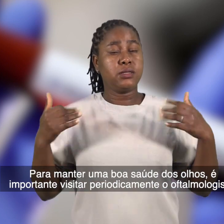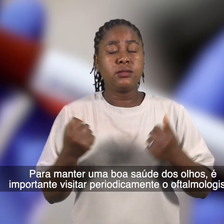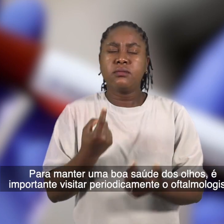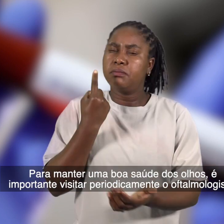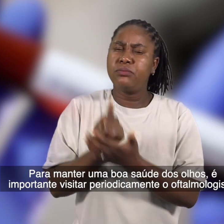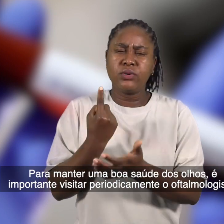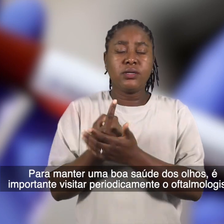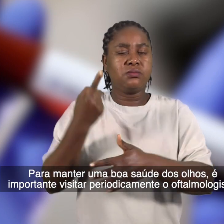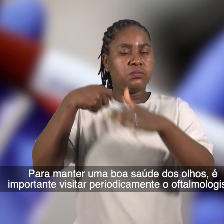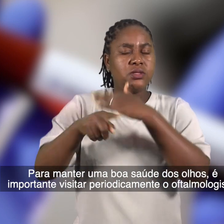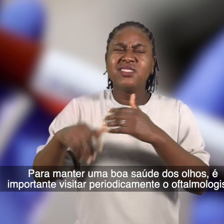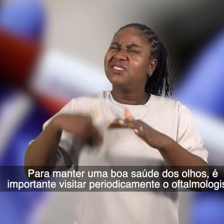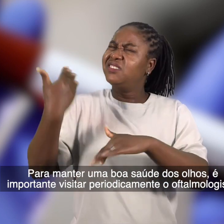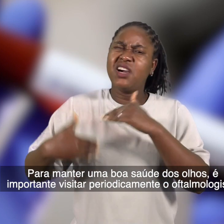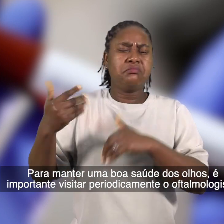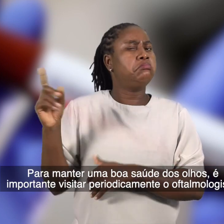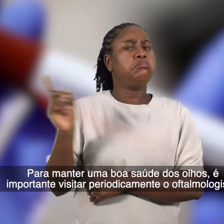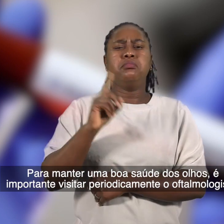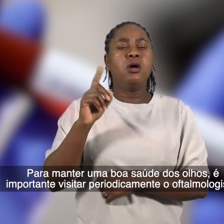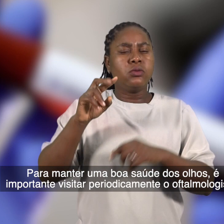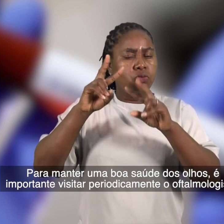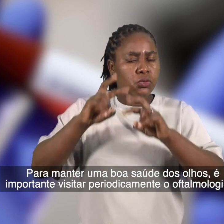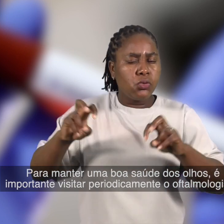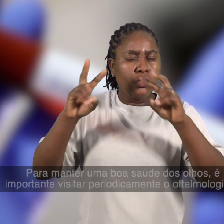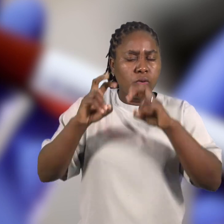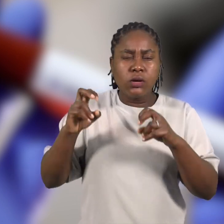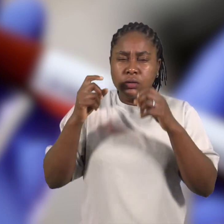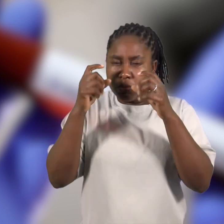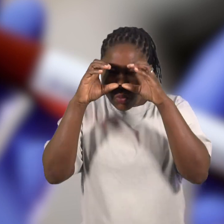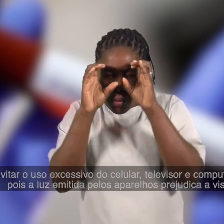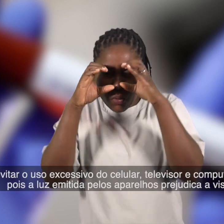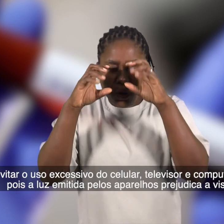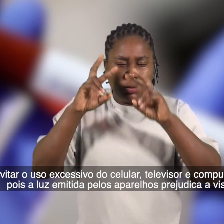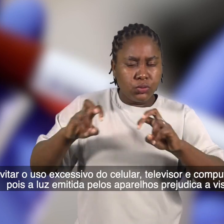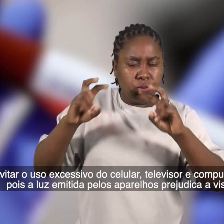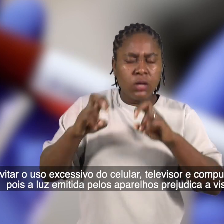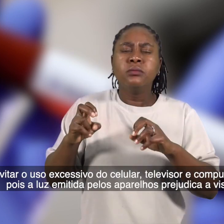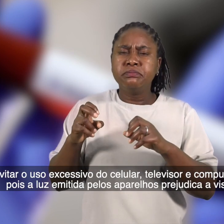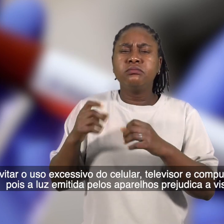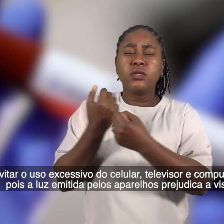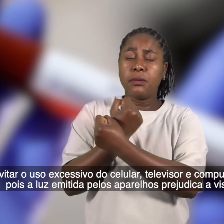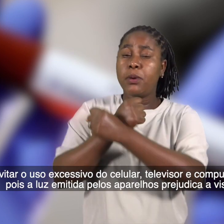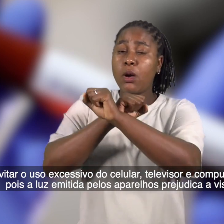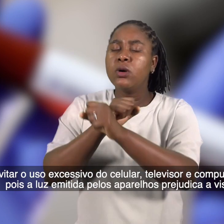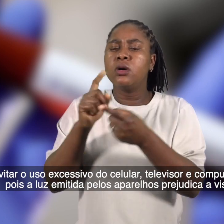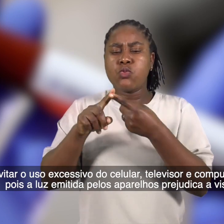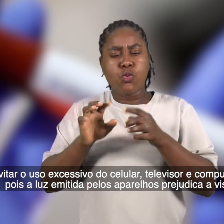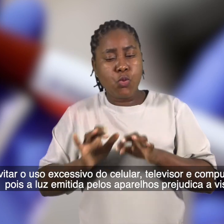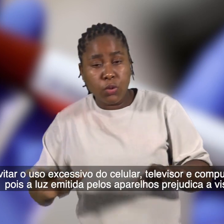dos olhos, é importante visitar periodicamente o oftalmologista, evitar o uso excessivo do celular, televisor